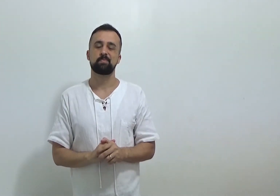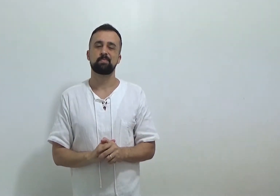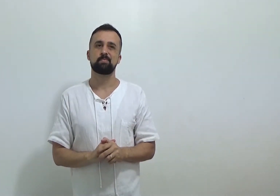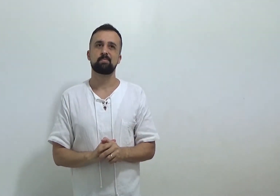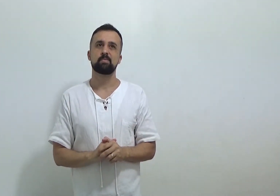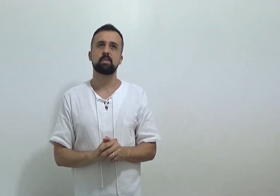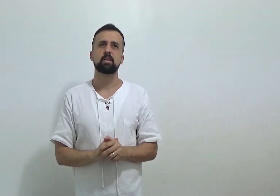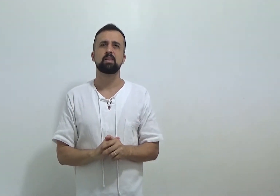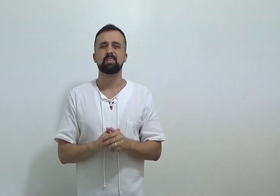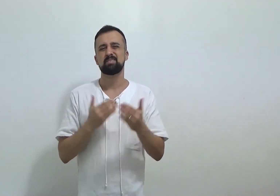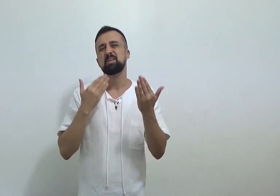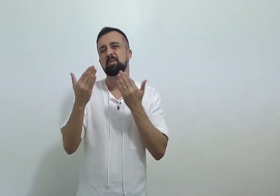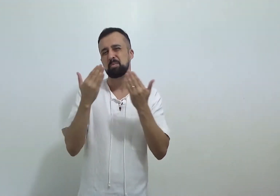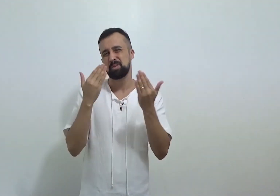é bom evitar.